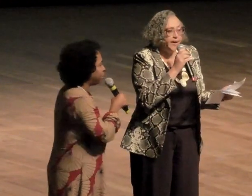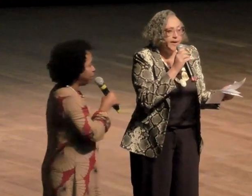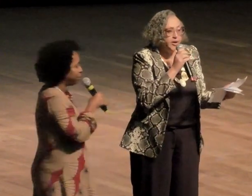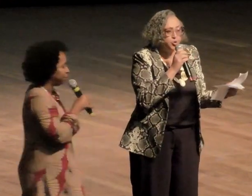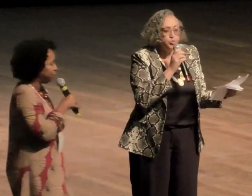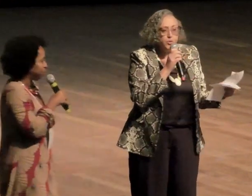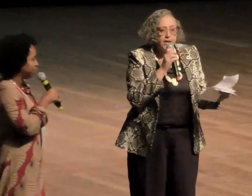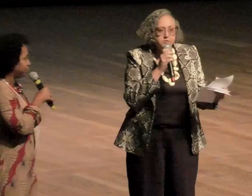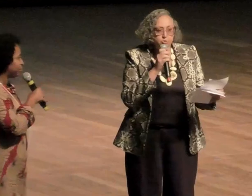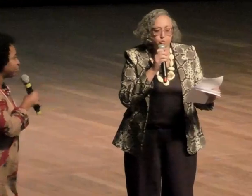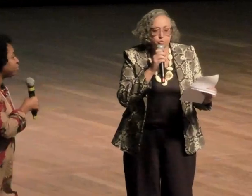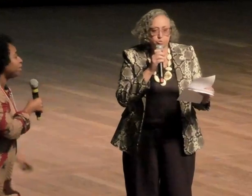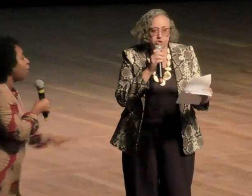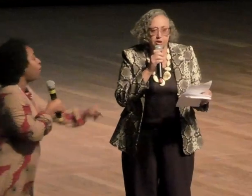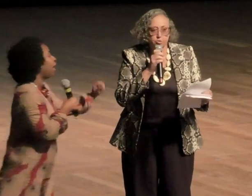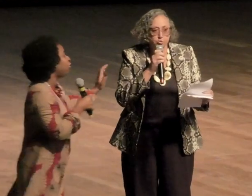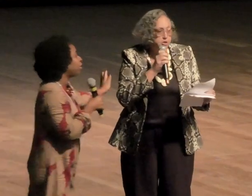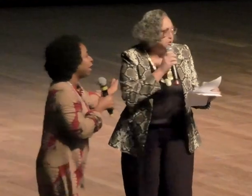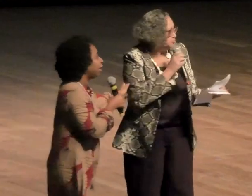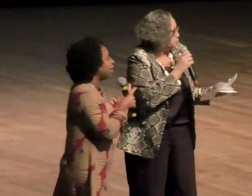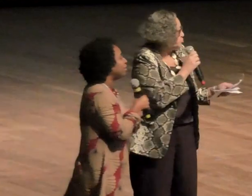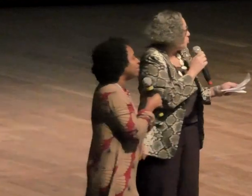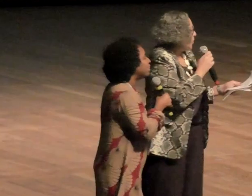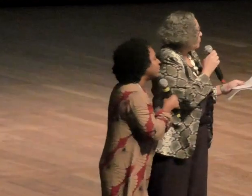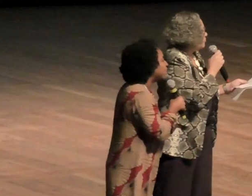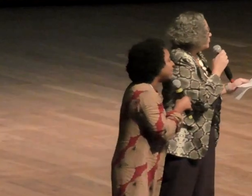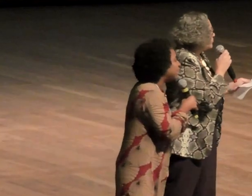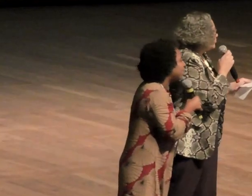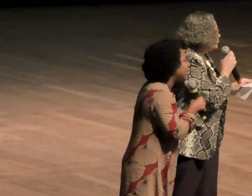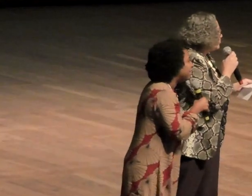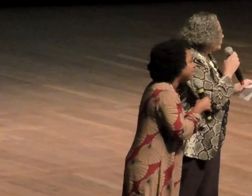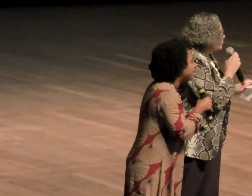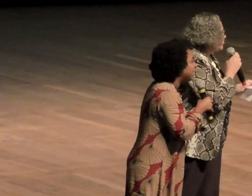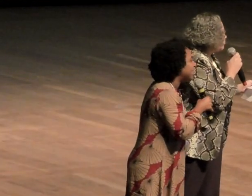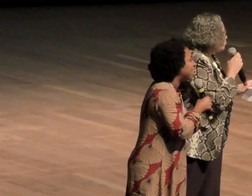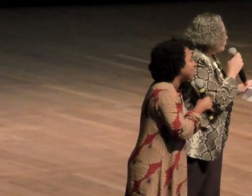é no caso do Estado do Rio